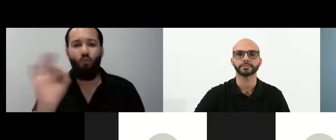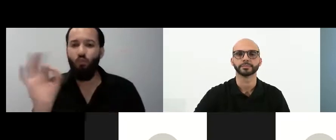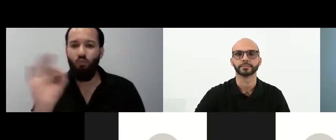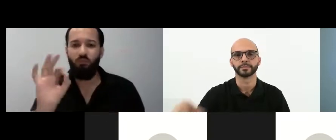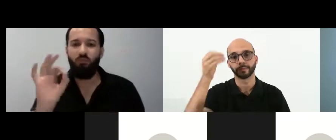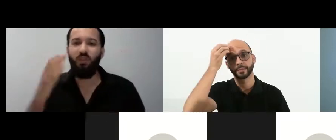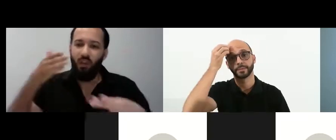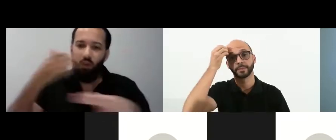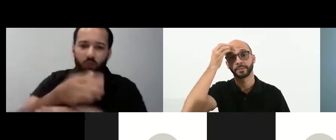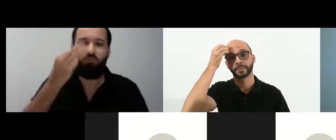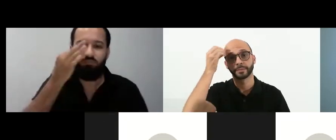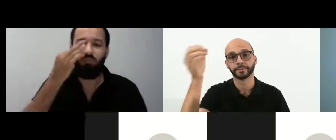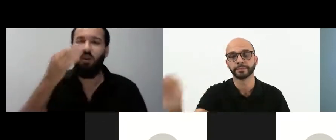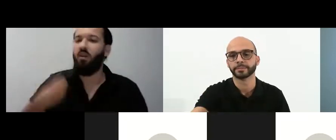mas